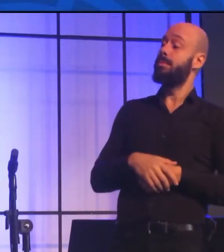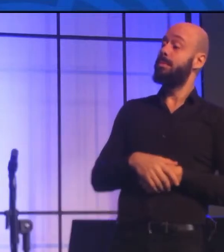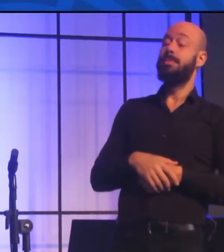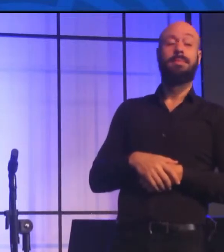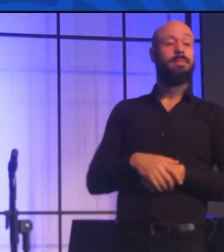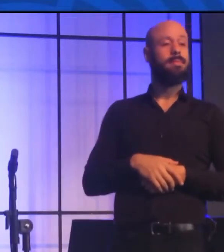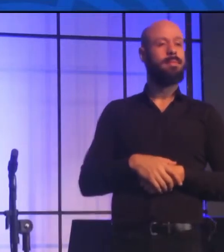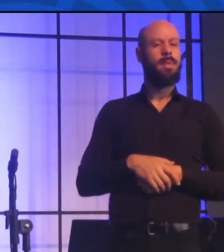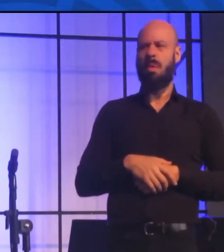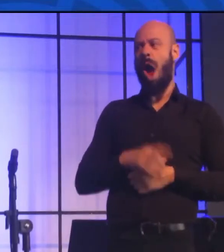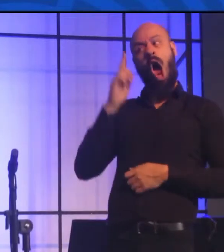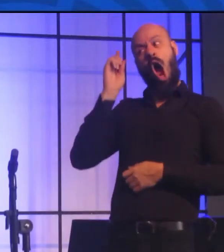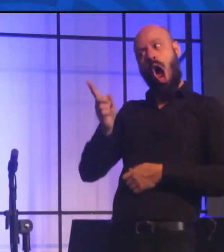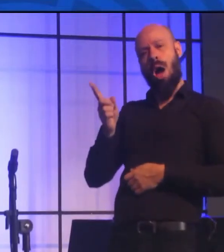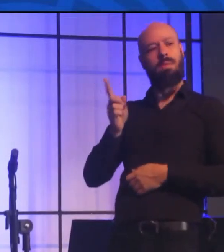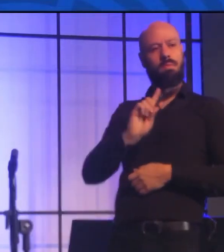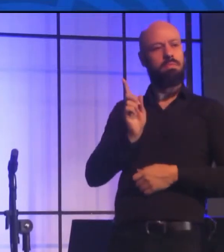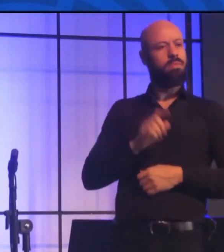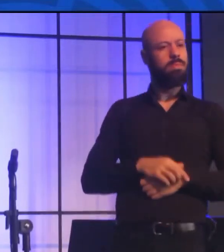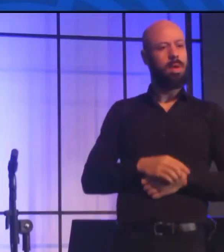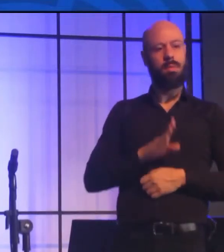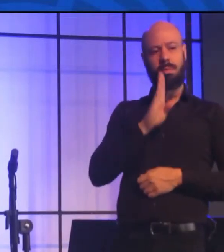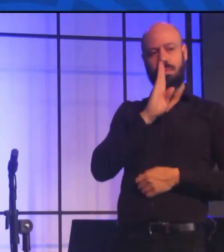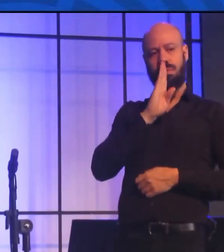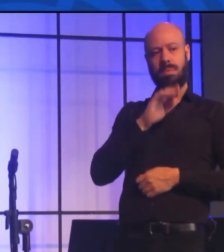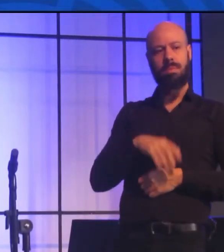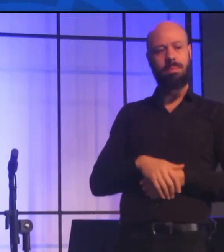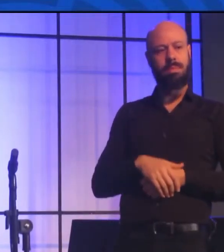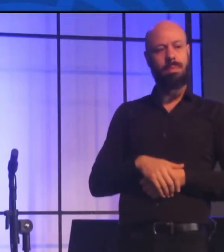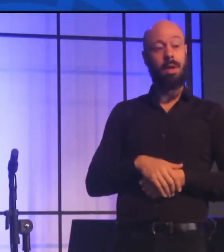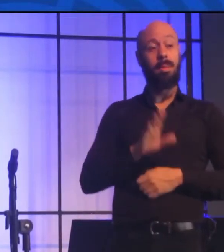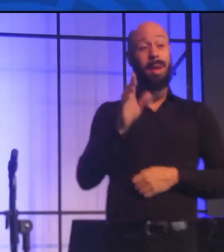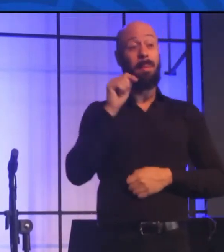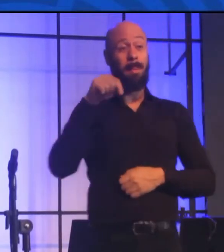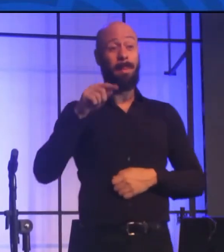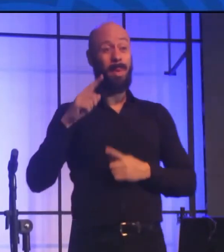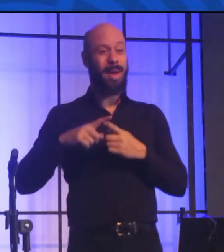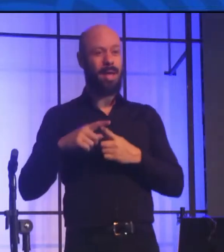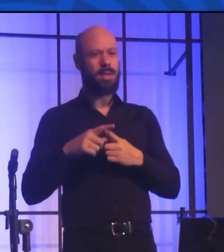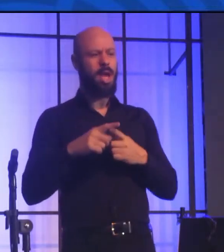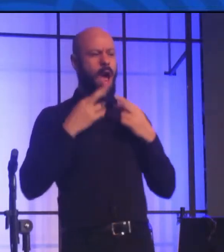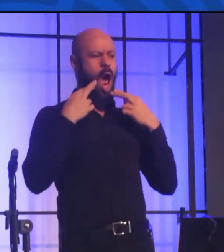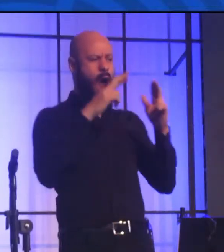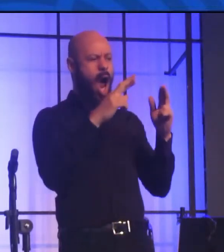eles trouxeram uma reclamação e ao mesmo tempo disseram o que iriam fazer.